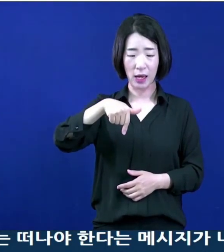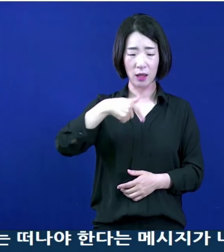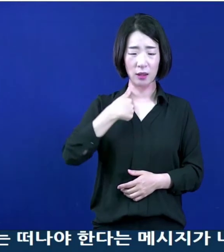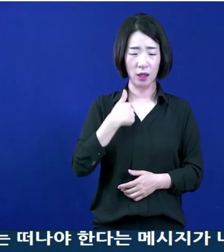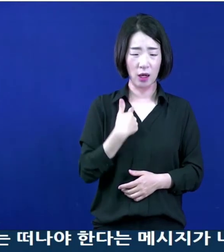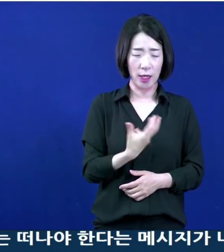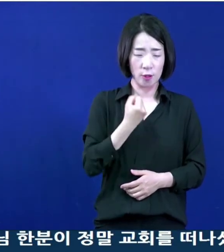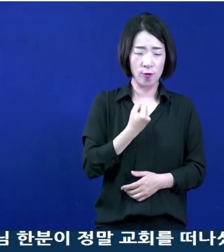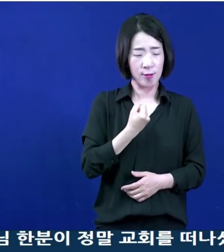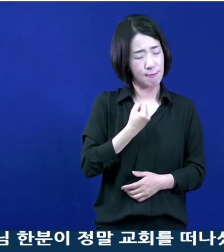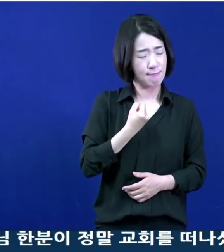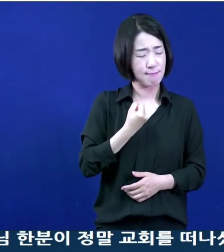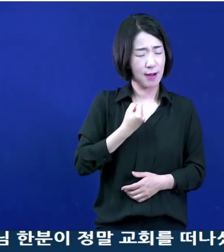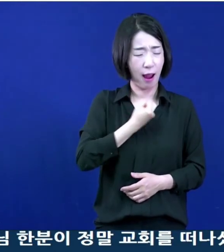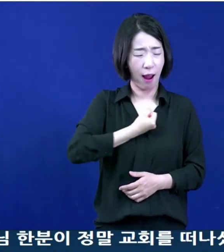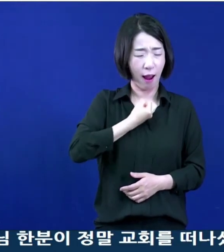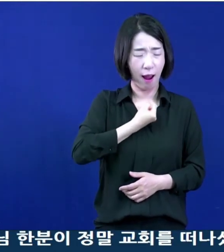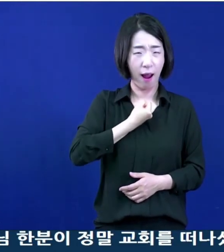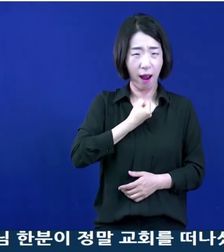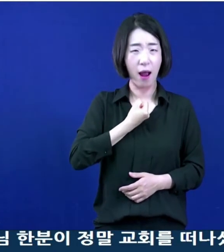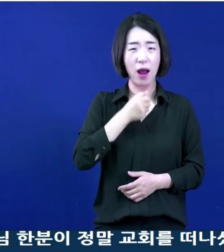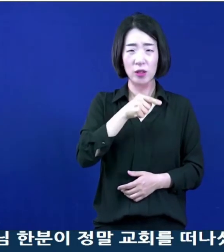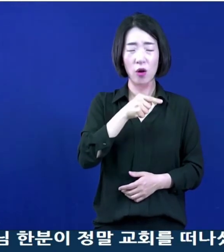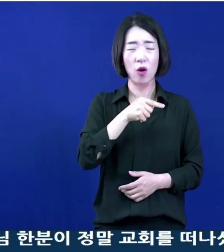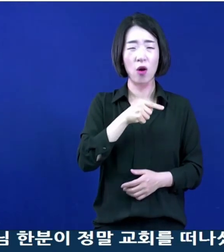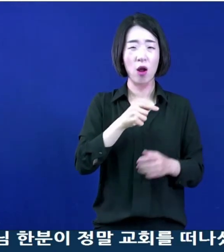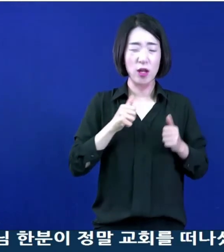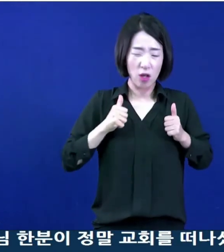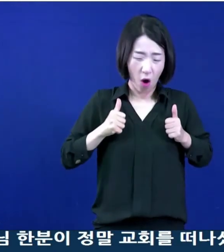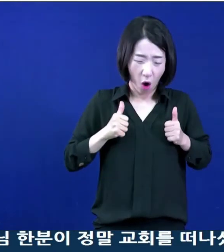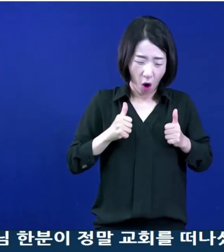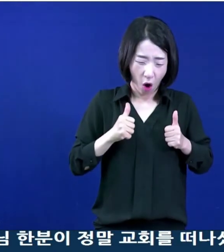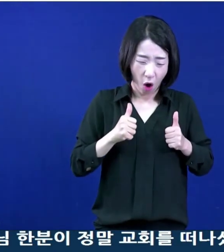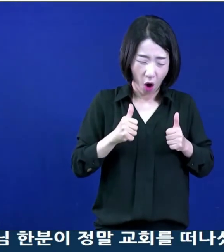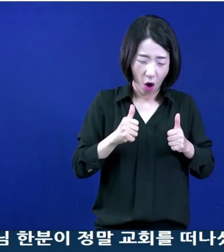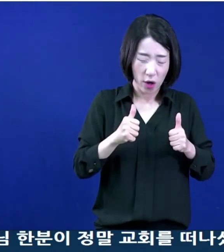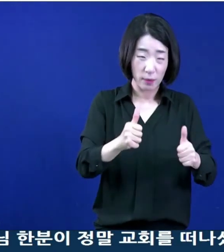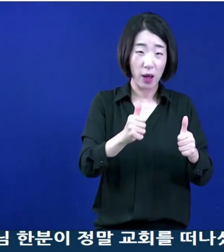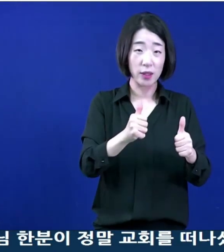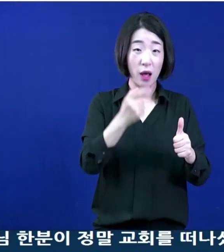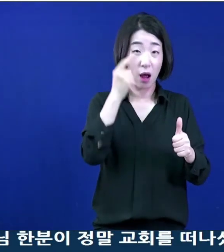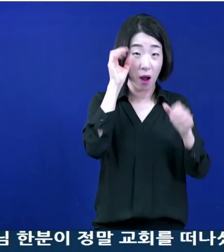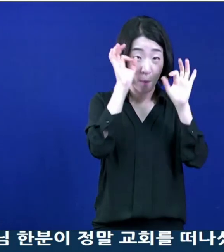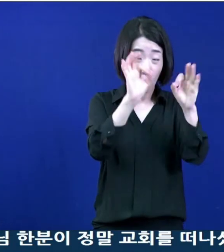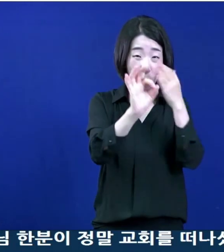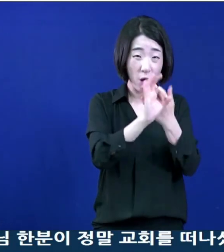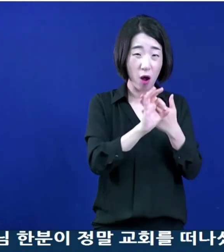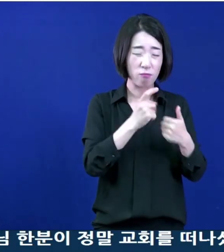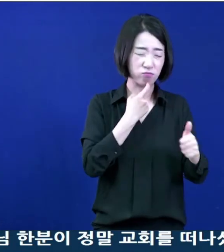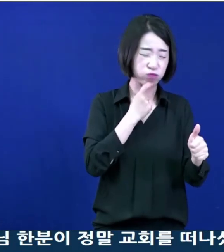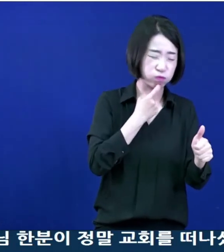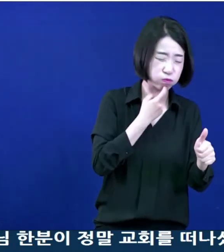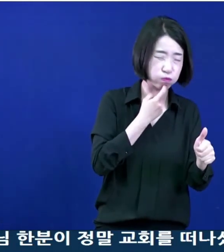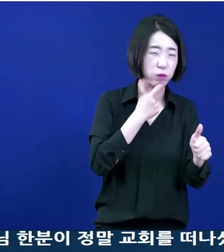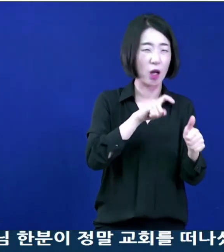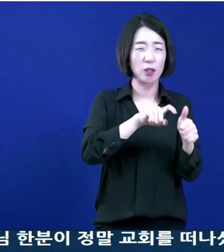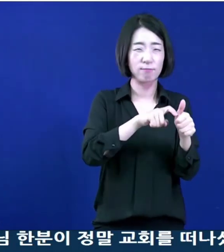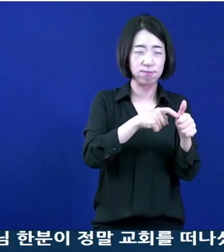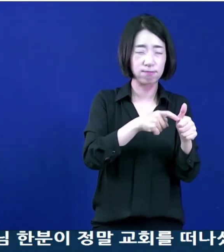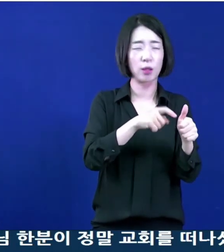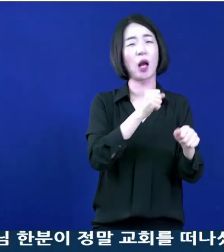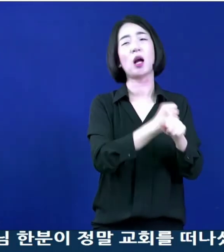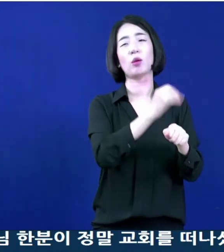열심히 하다 보면 집착이 생길 수 있습니다. 뭐든지 열심히 하다 보면 집착이 생길 수 있어요. 주님의 일도 마찬가지고 세상 일도